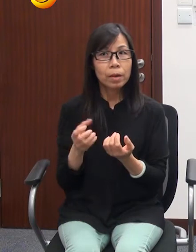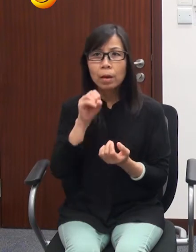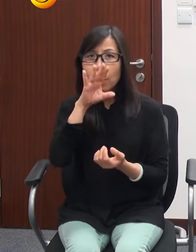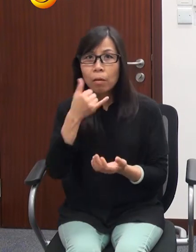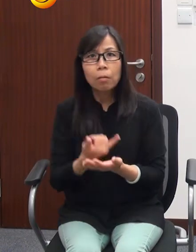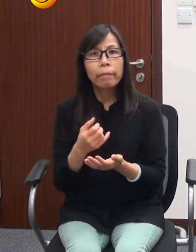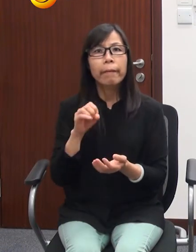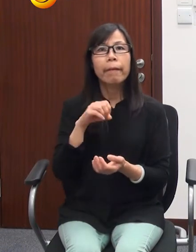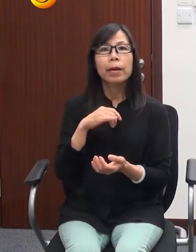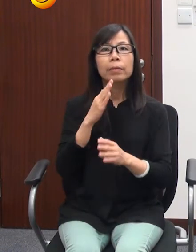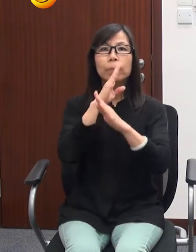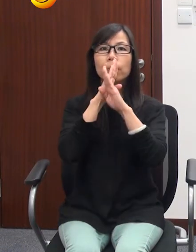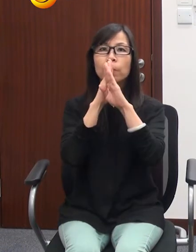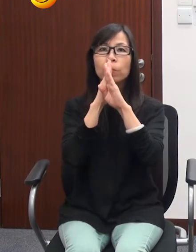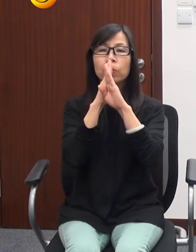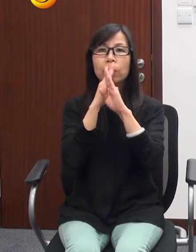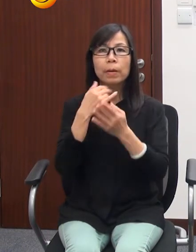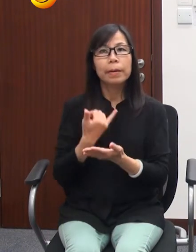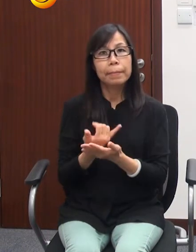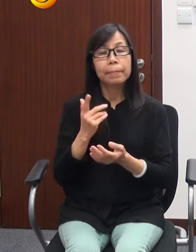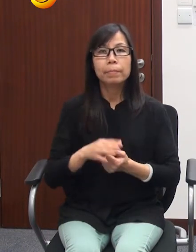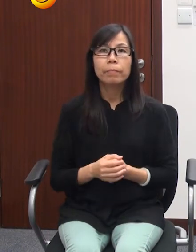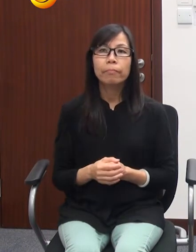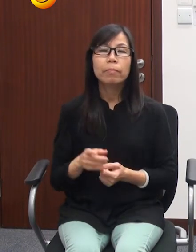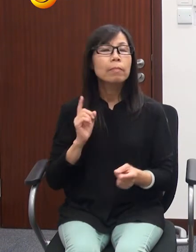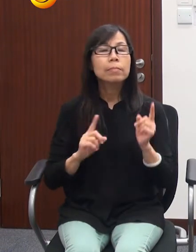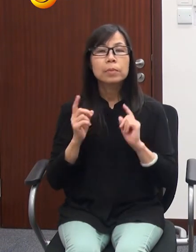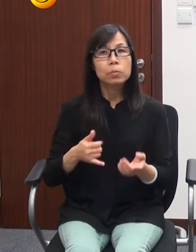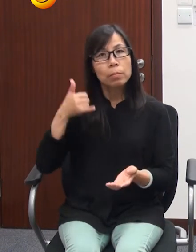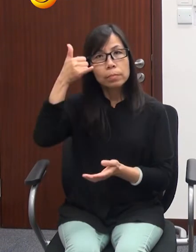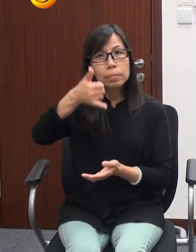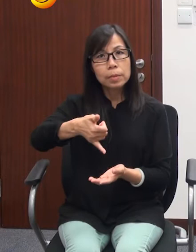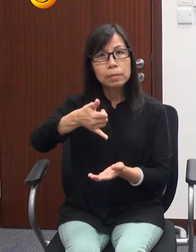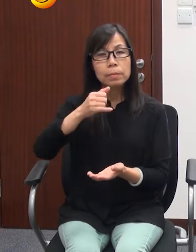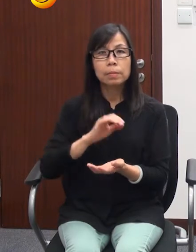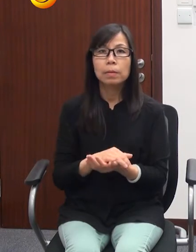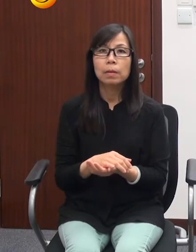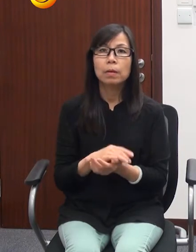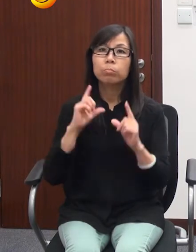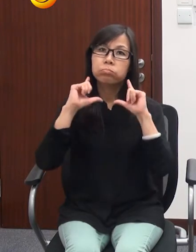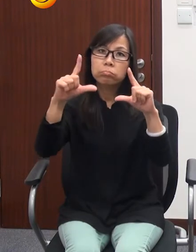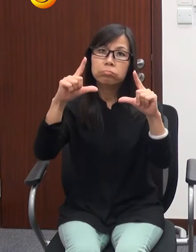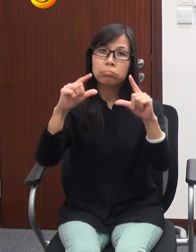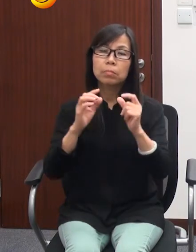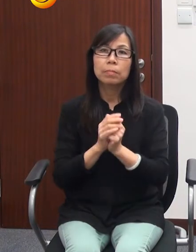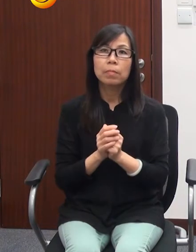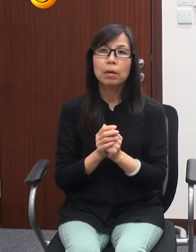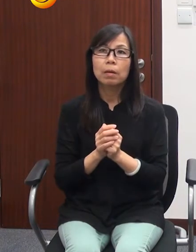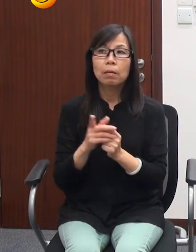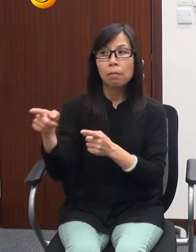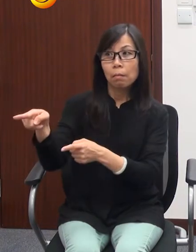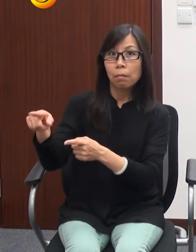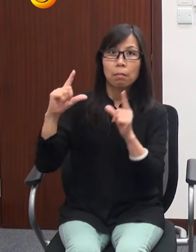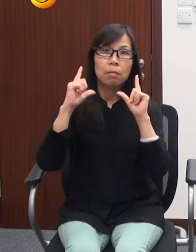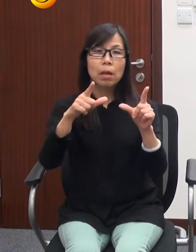死、那你繼續說的時候自然是會有人出來即是會答罪，答罪的時候你又